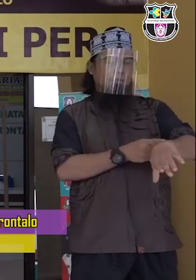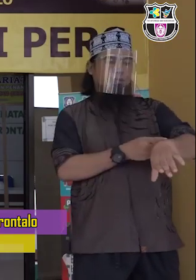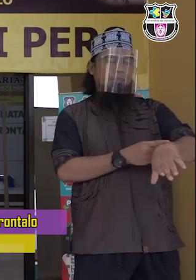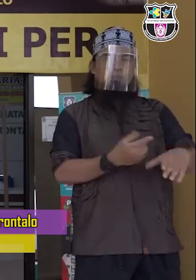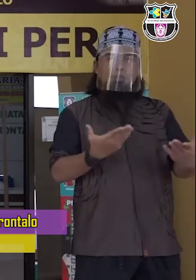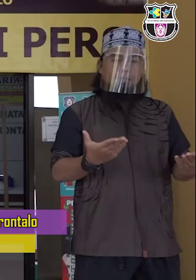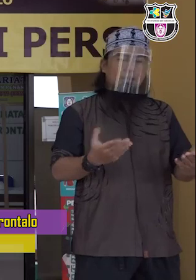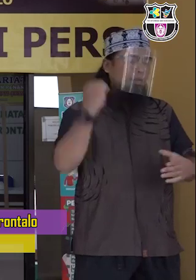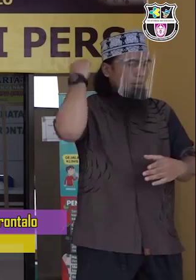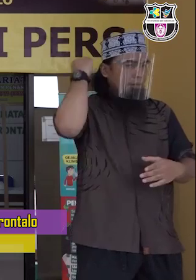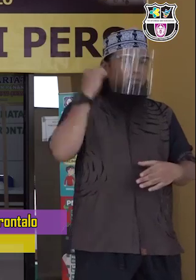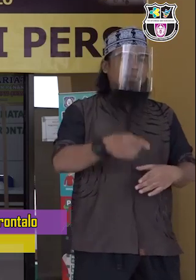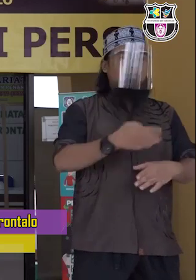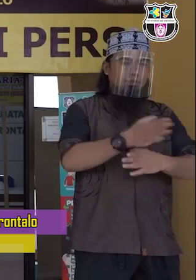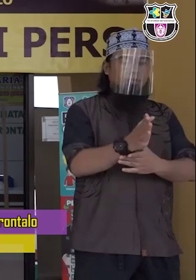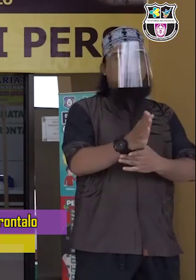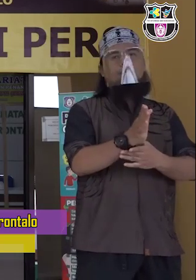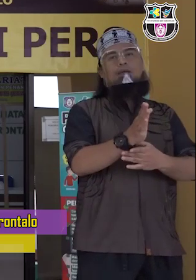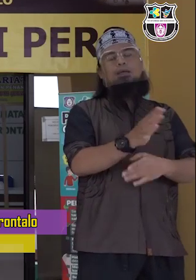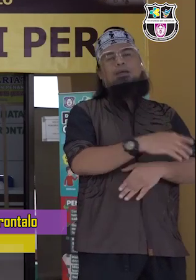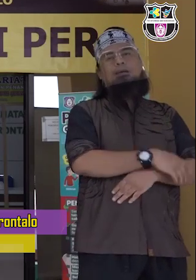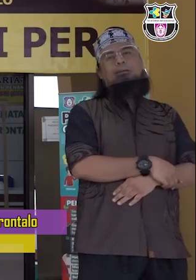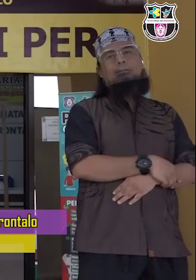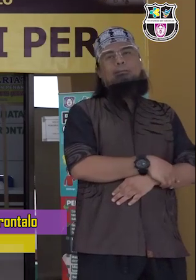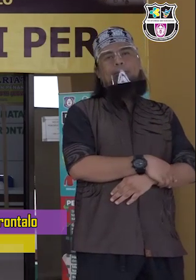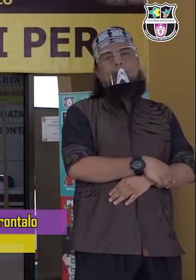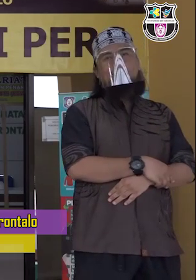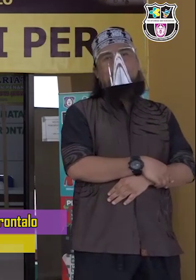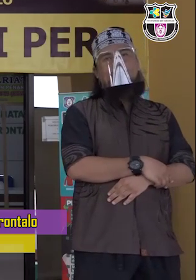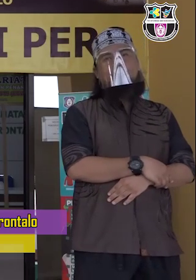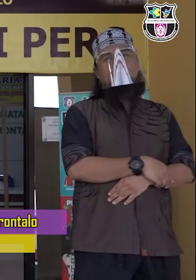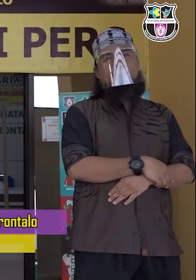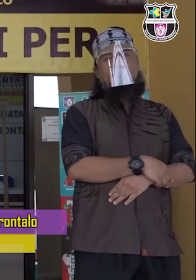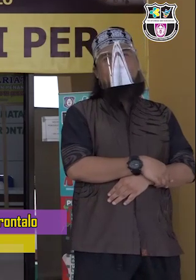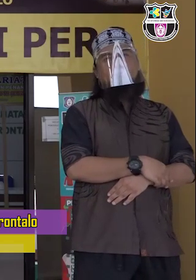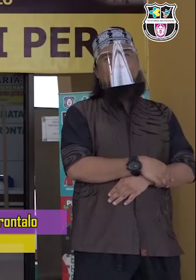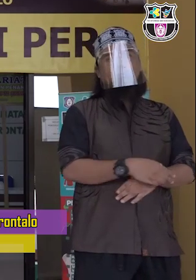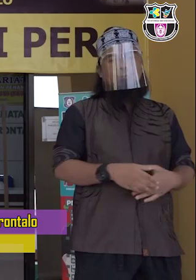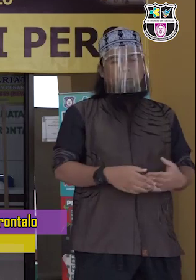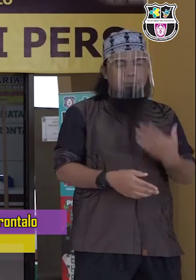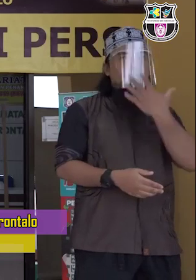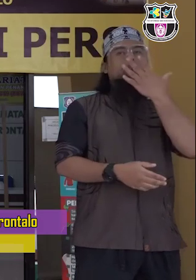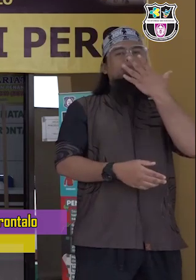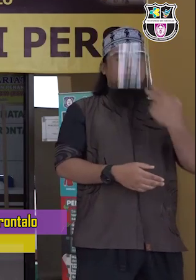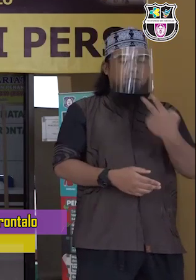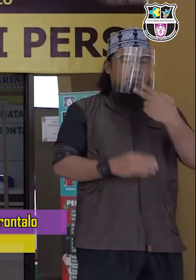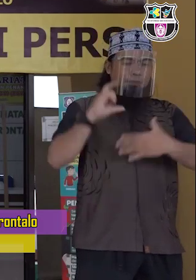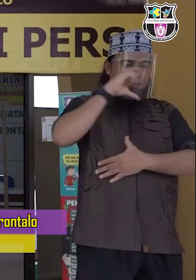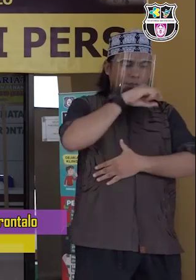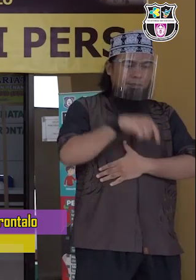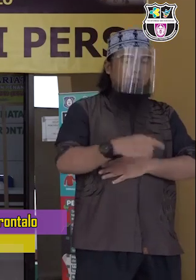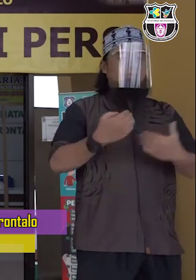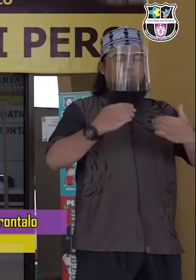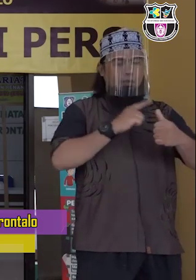ibu itu sudah mengidap ya virus COVID-19 atau tidak.